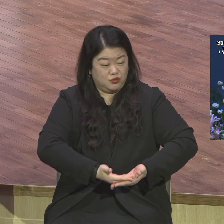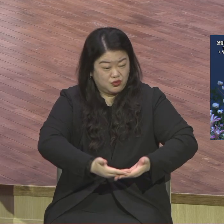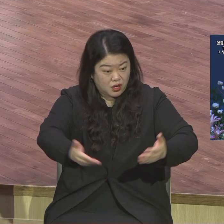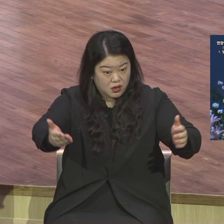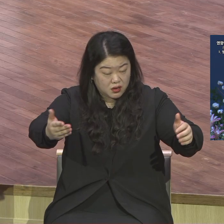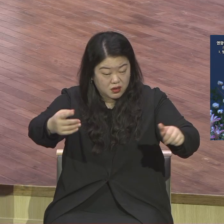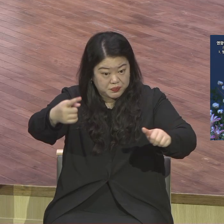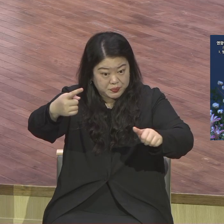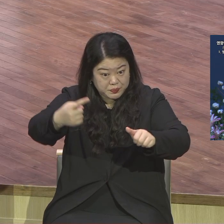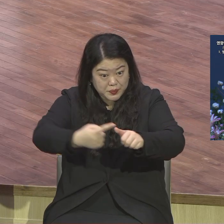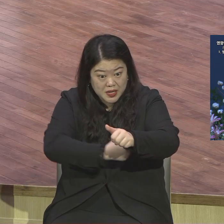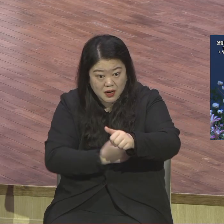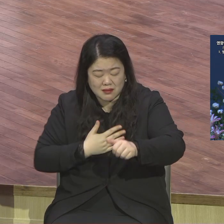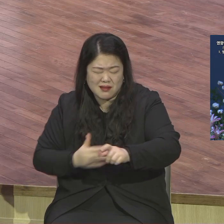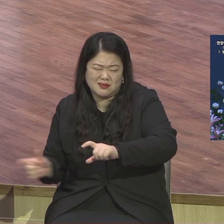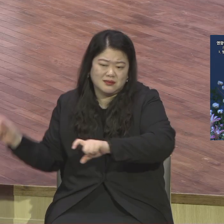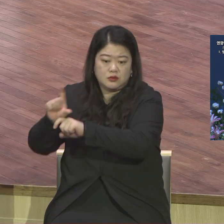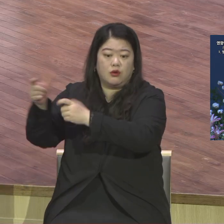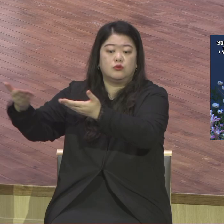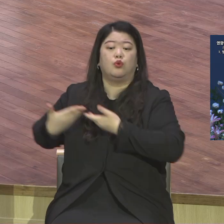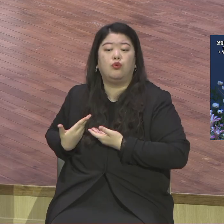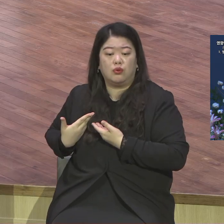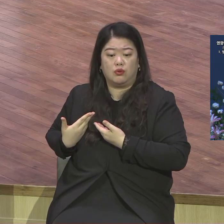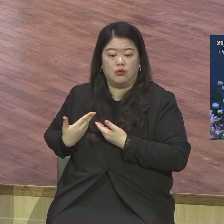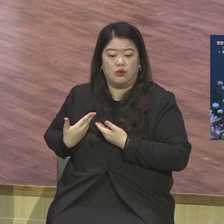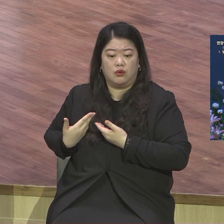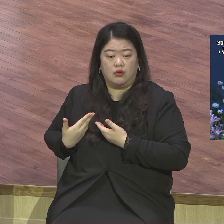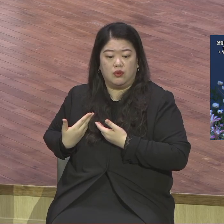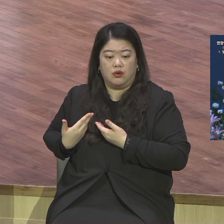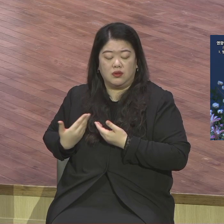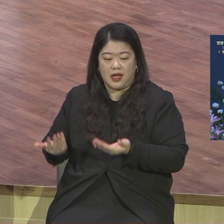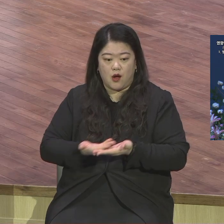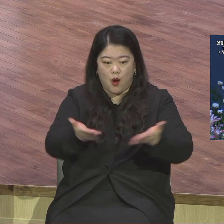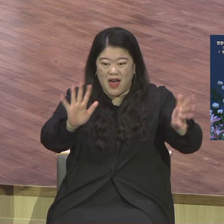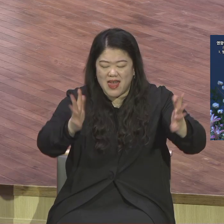흔들어 안겨주겠다. 주라. 줘.